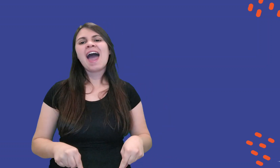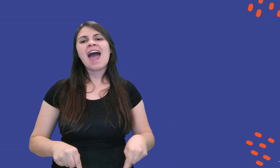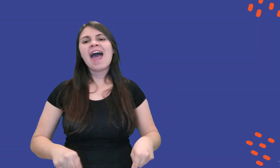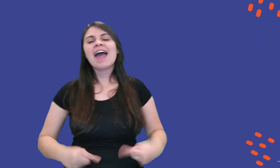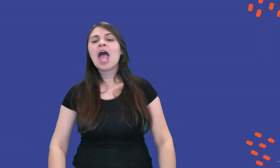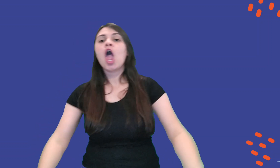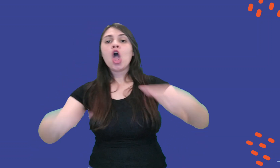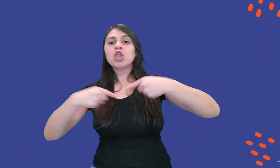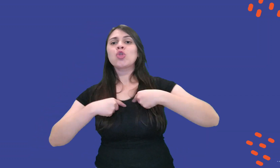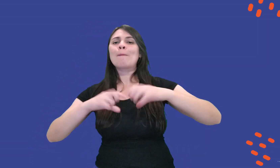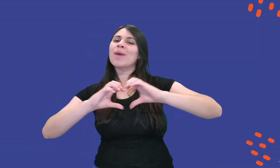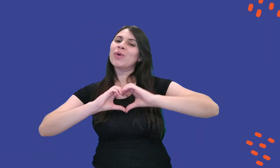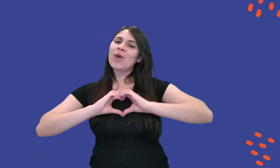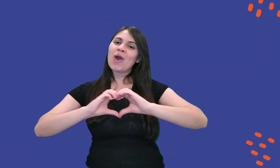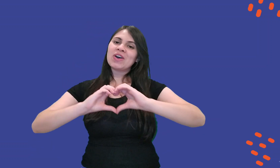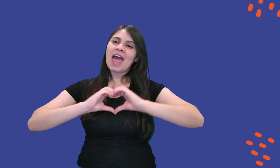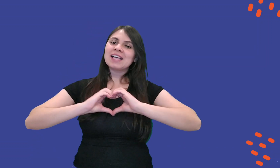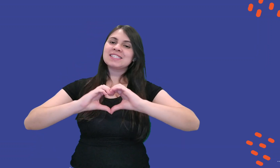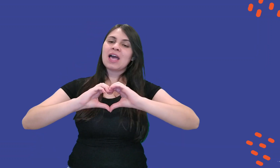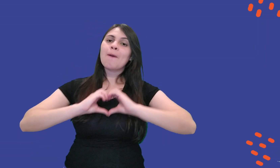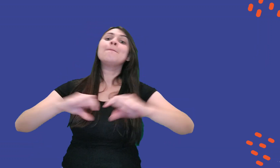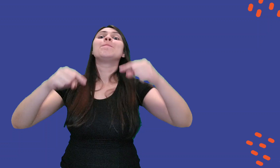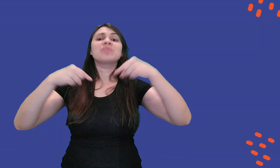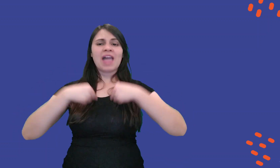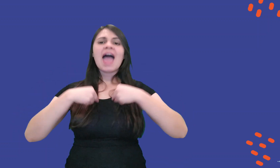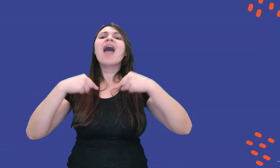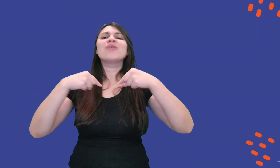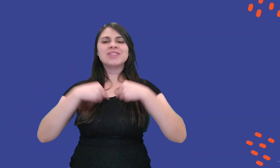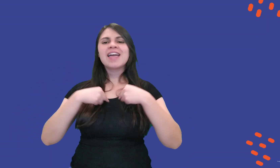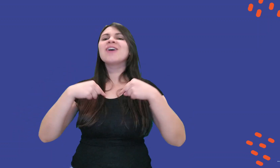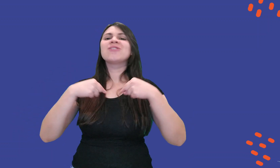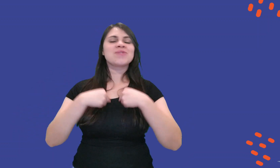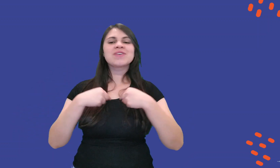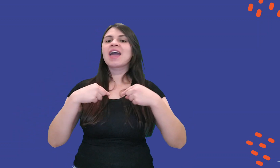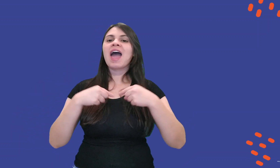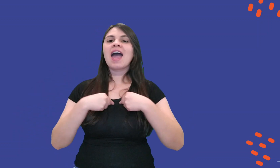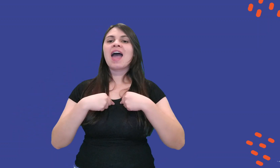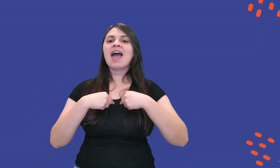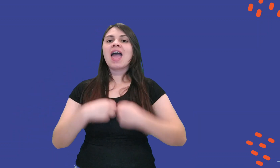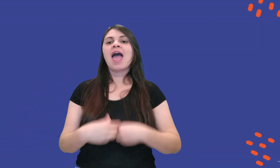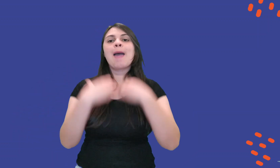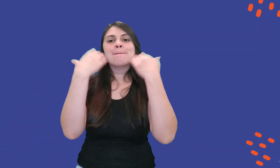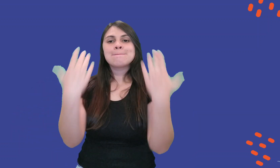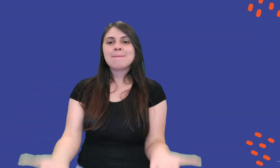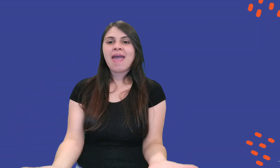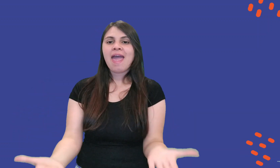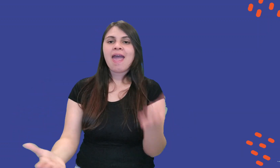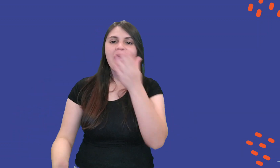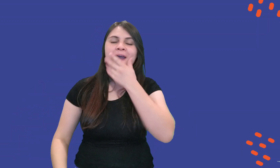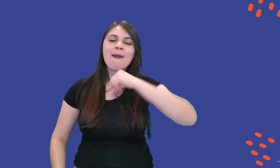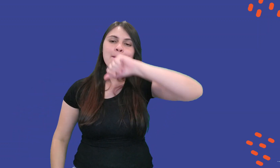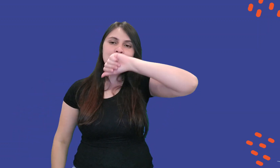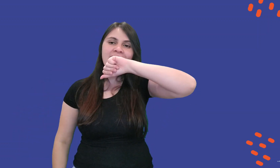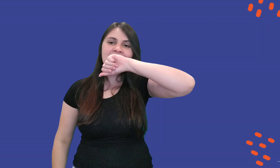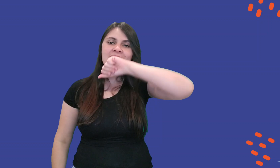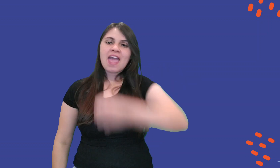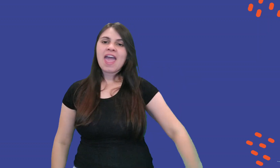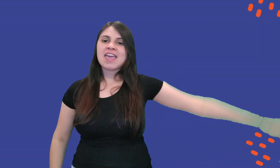fica no meu coração é o teu lugar meu pai